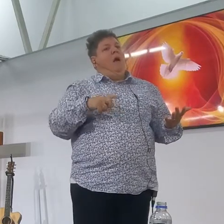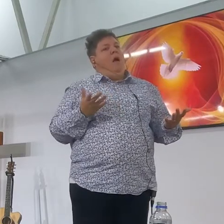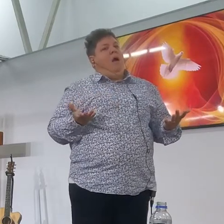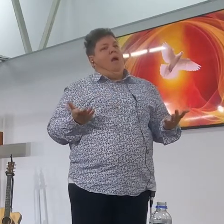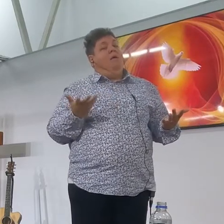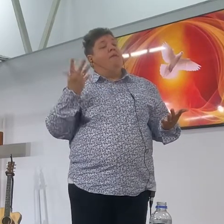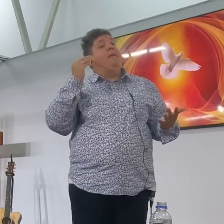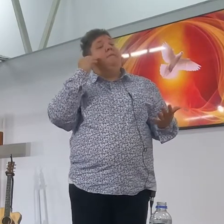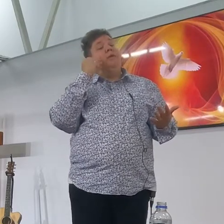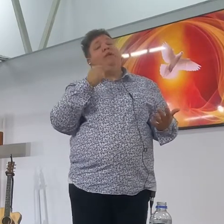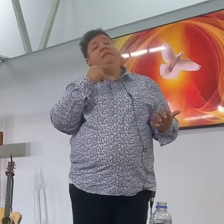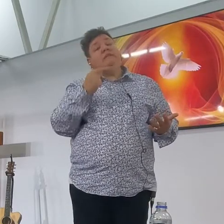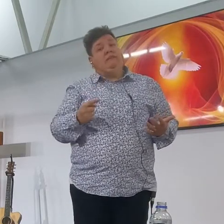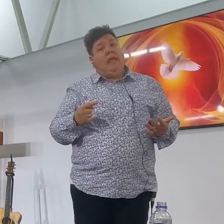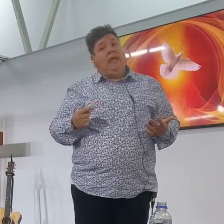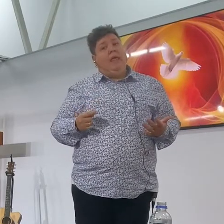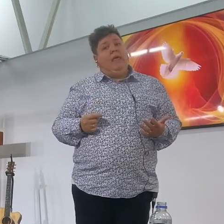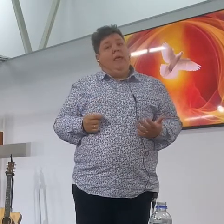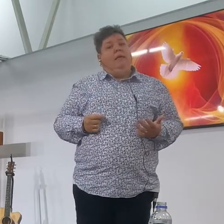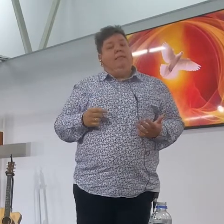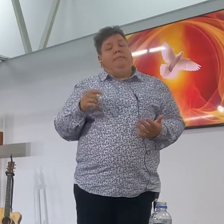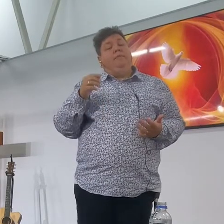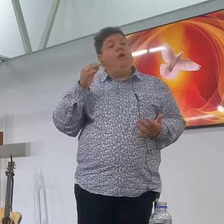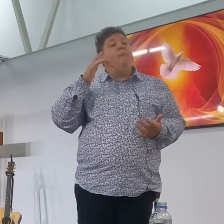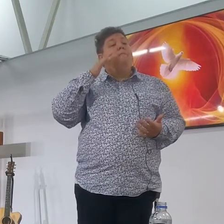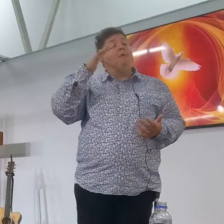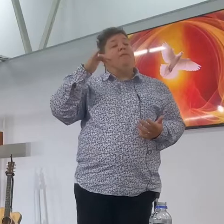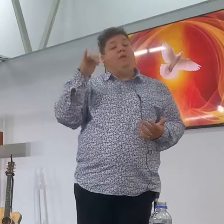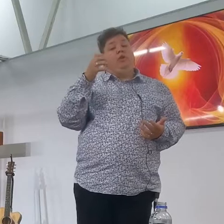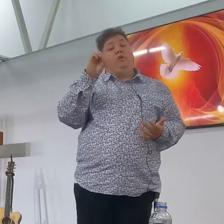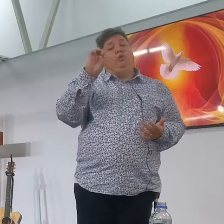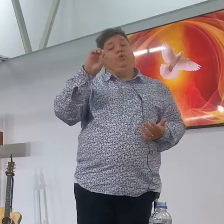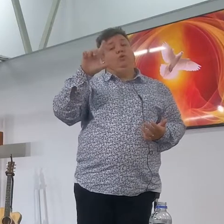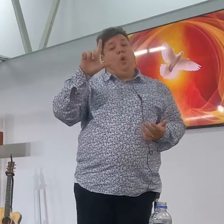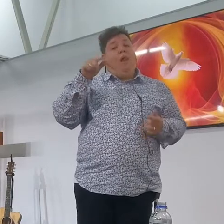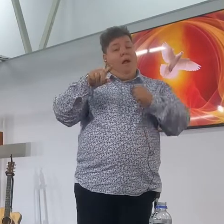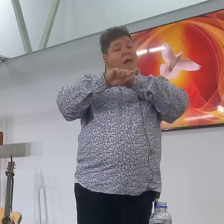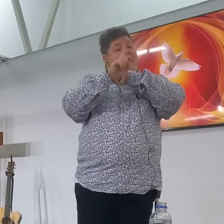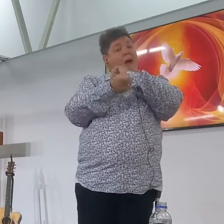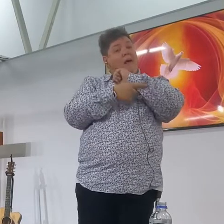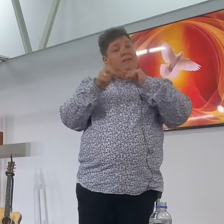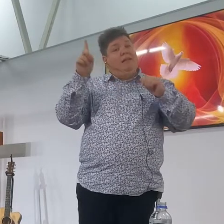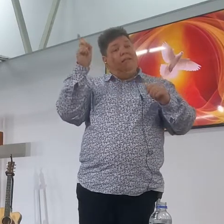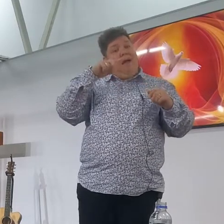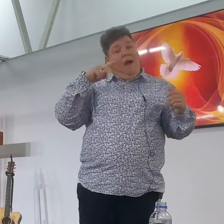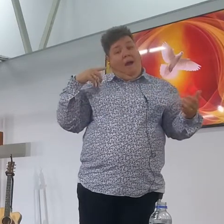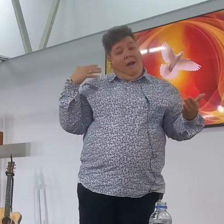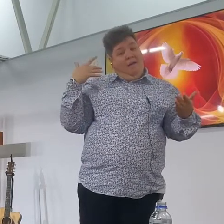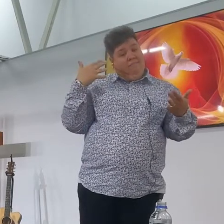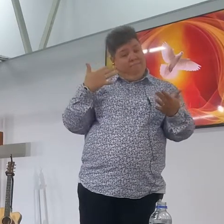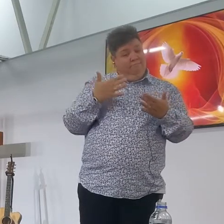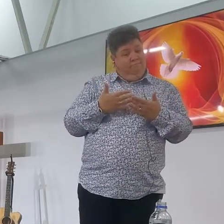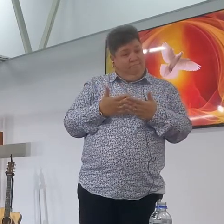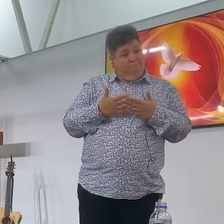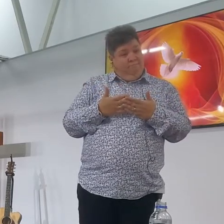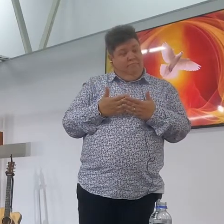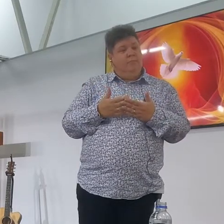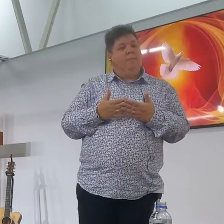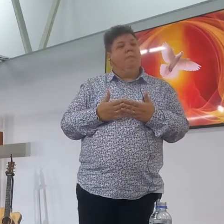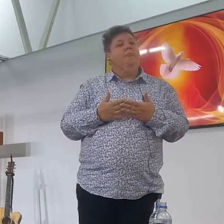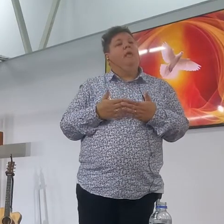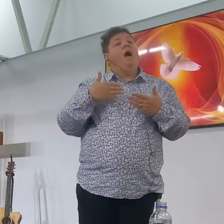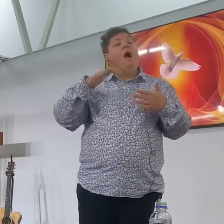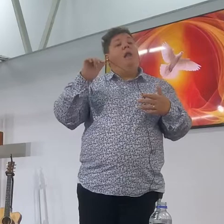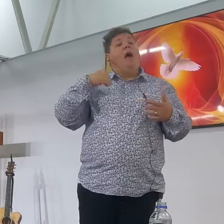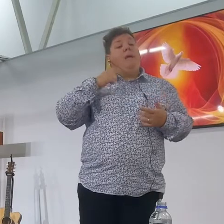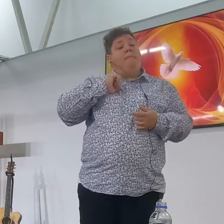wat Petrus sê, soos die profeet Joel gesê het, in die laaste dae waarin ons nou lewe, wat van toe af gegeld het, is die Heilige Gees tydperk, gaan